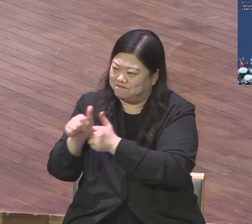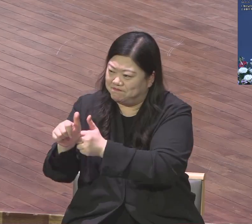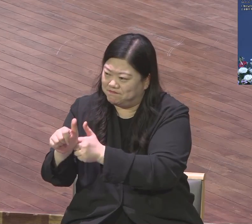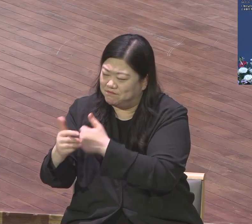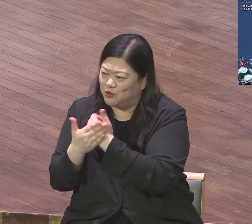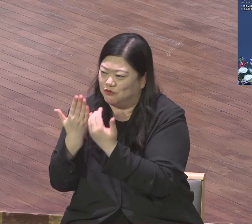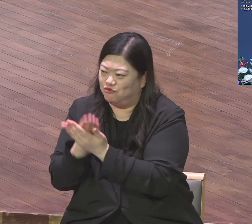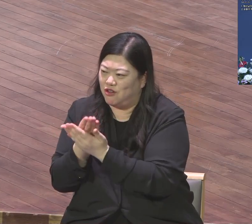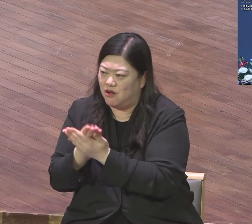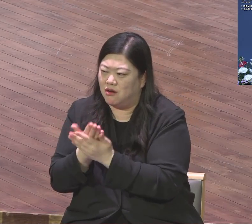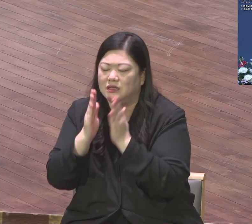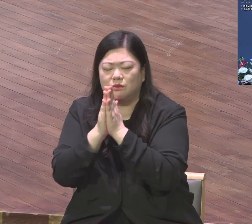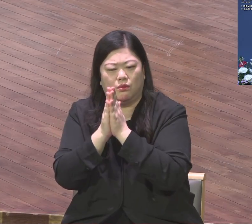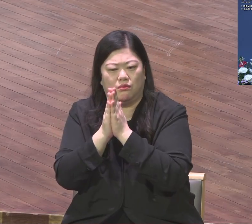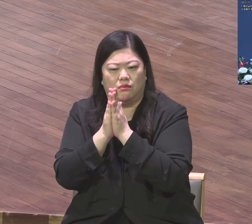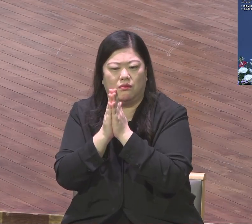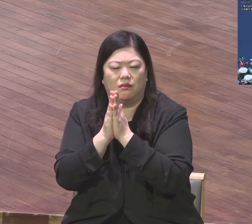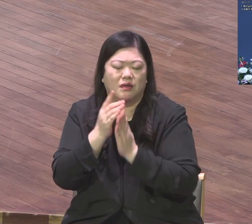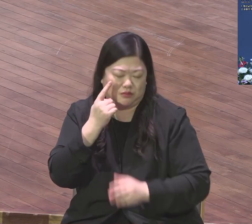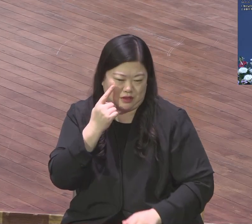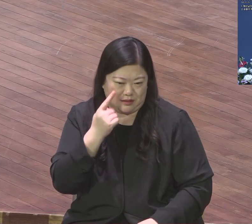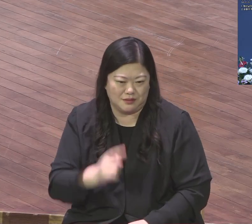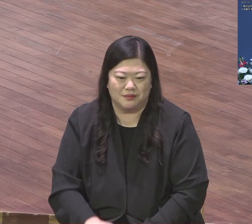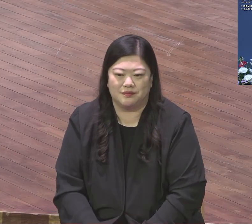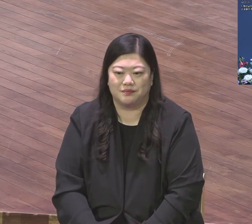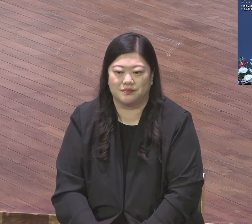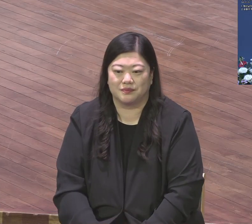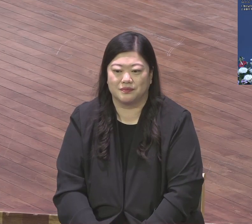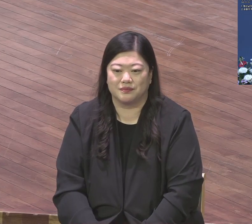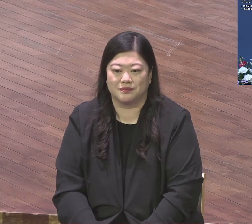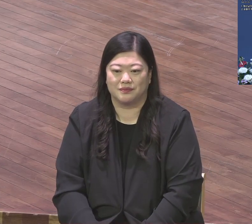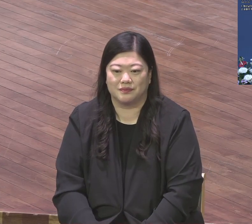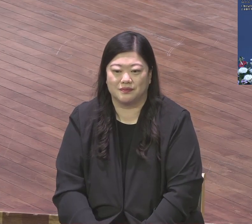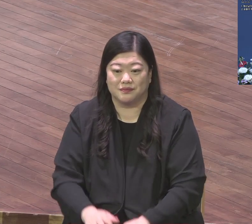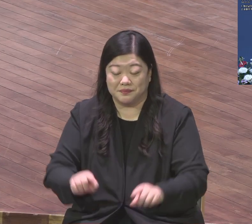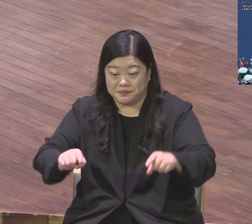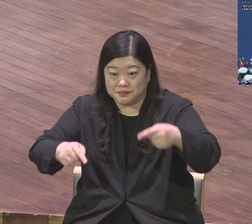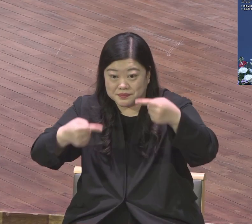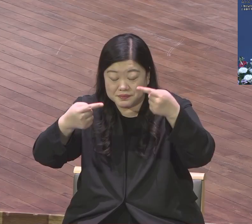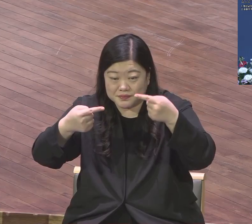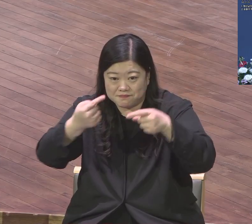순간순간 온단 메시지 적용하시기를 바랍니다.